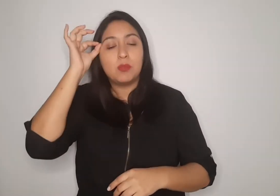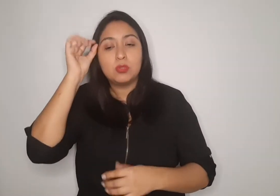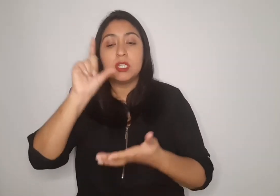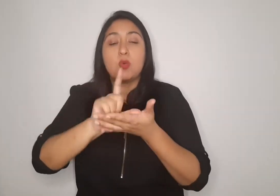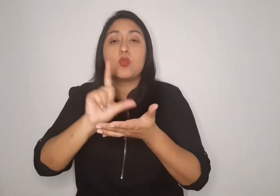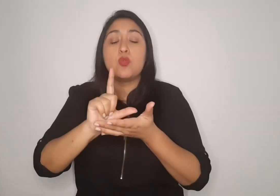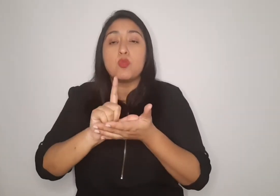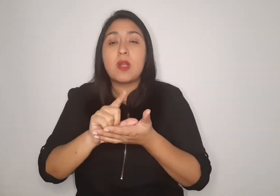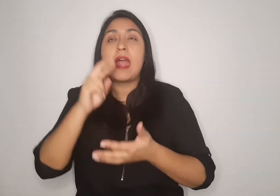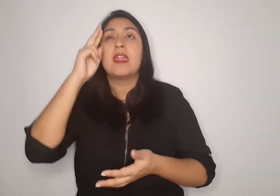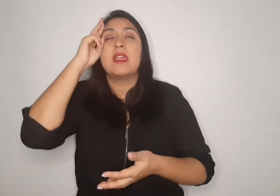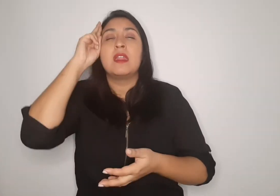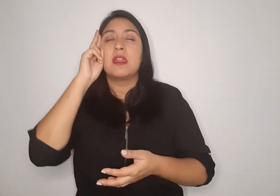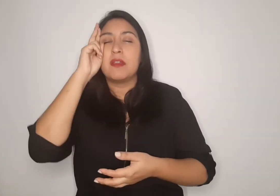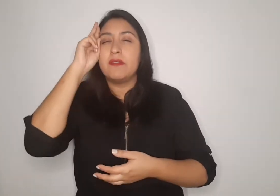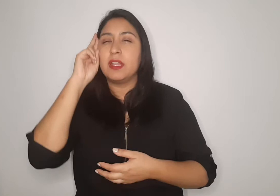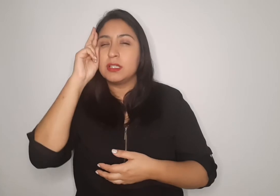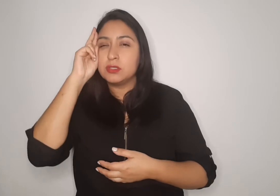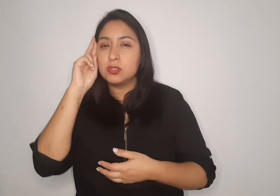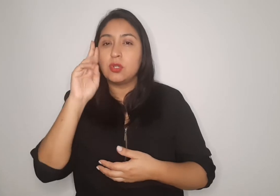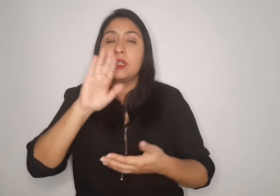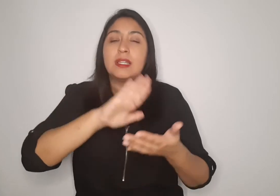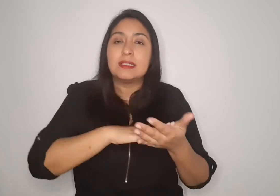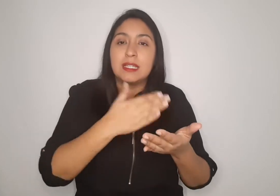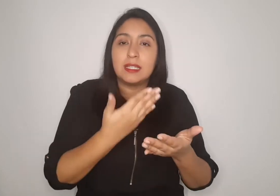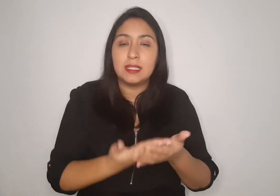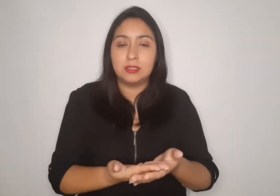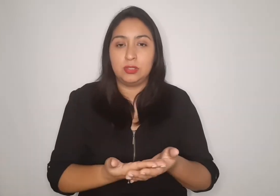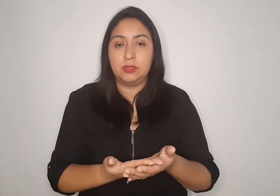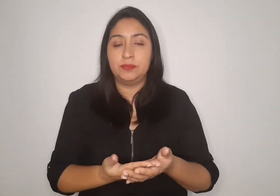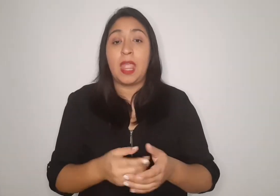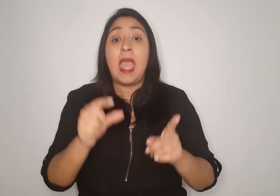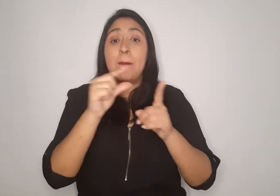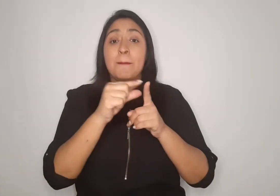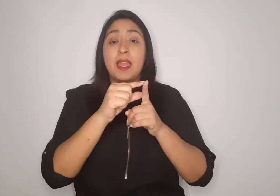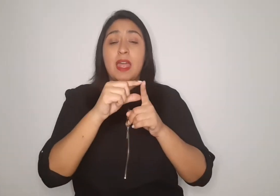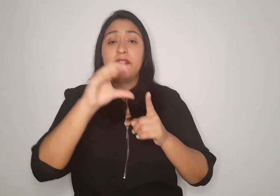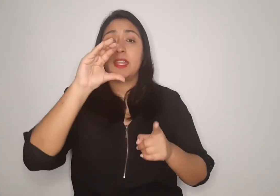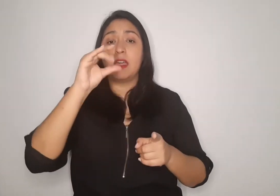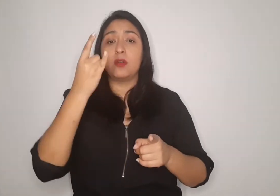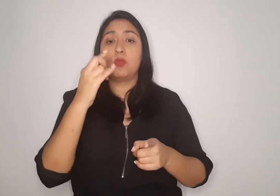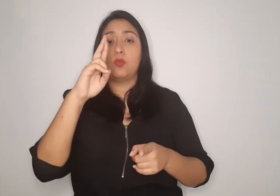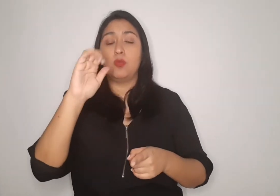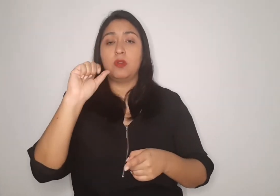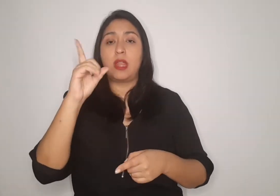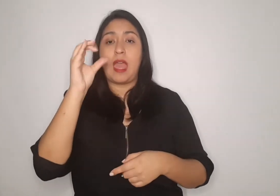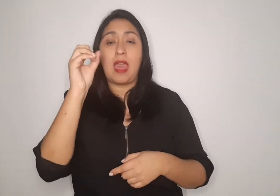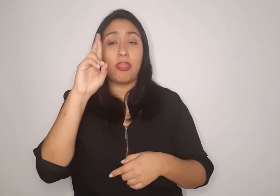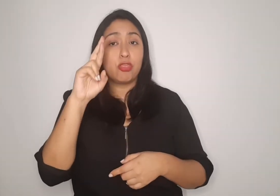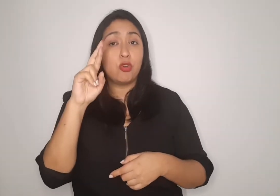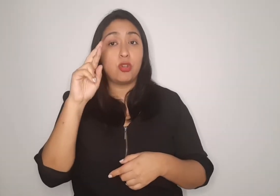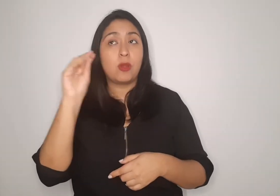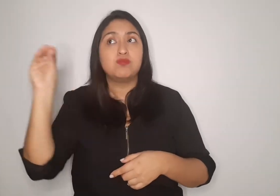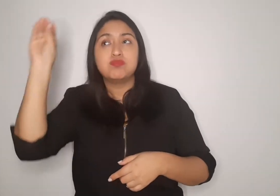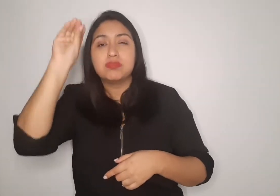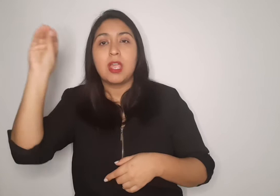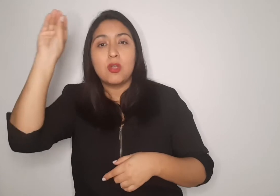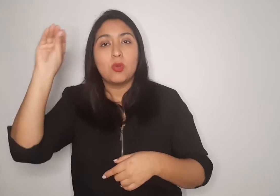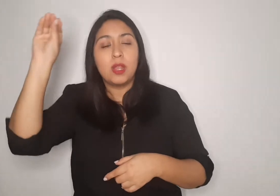reflexión, de sanación. La palabra curador, que yo igual me negué, pero después una mujer mapuche sabia, Clorinda Antinao, me dijo, usted cura